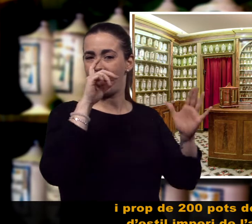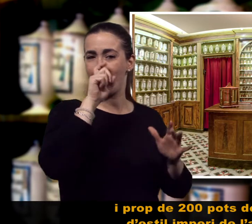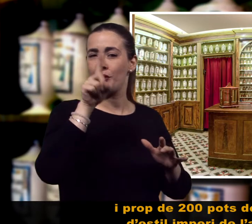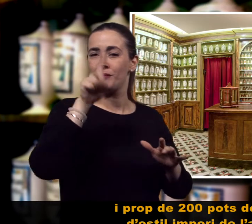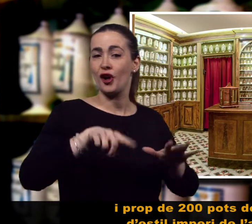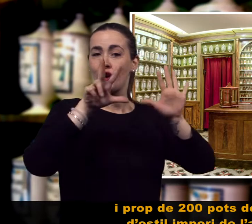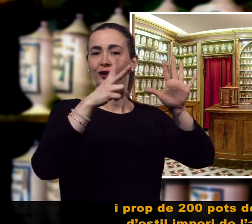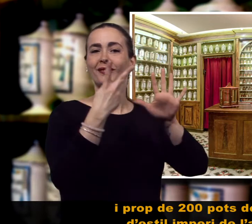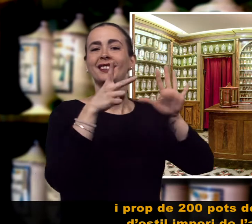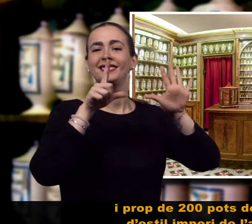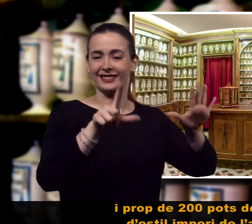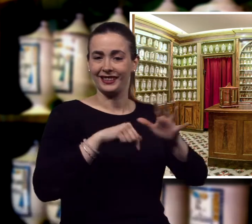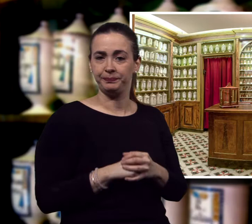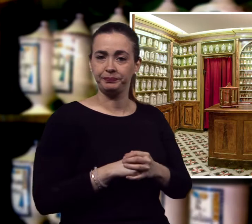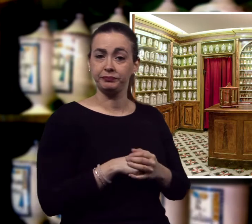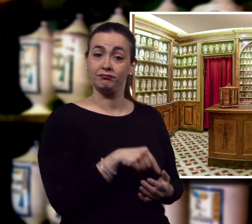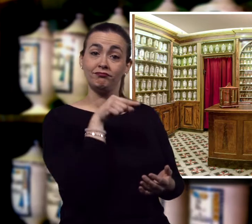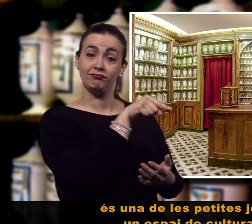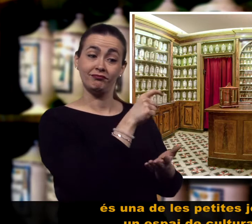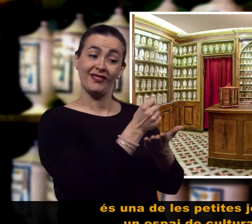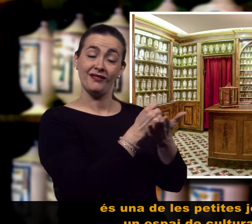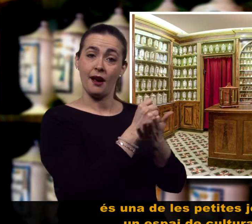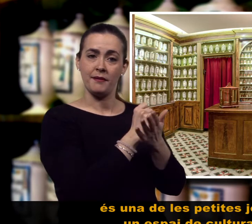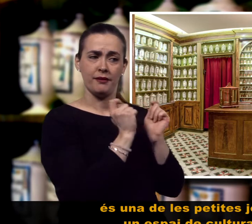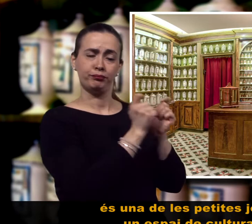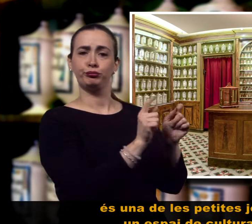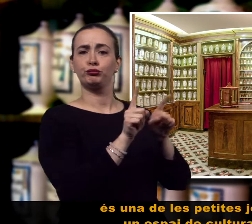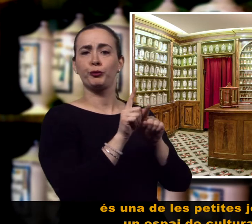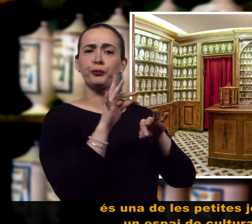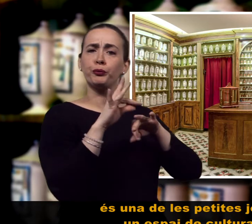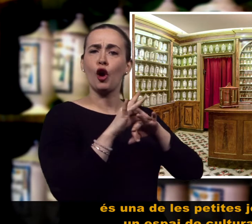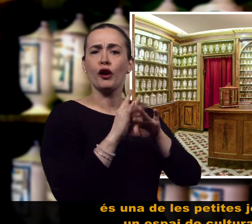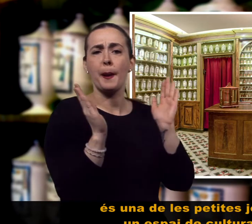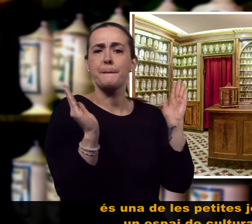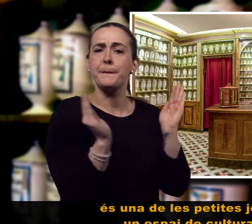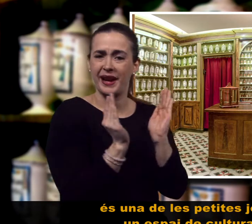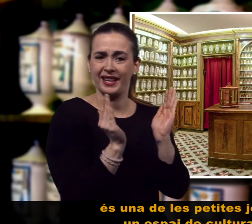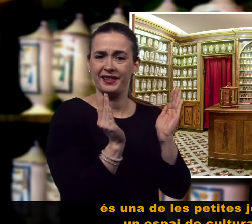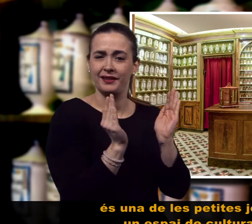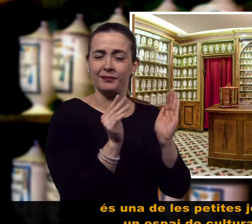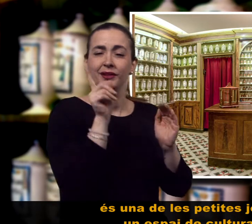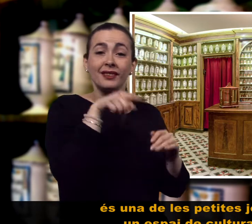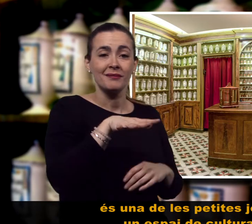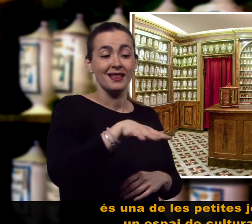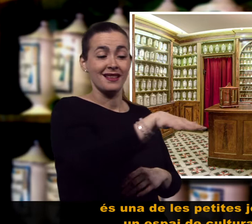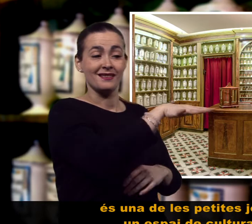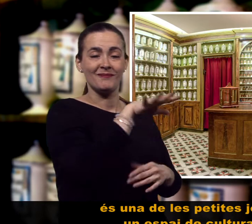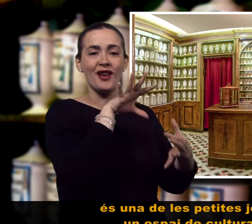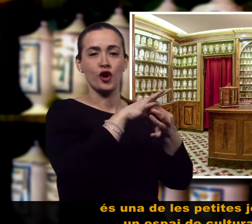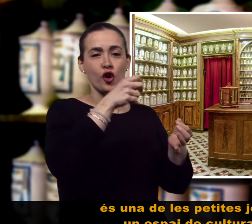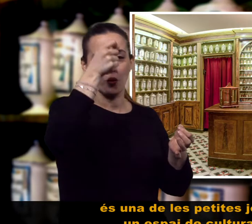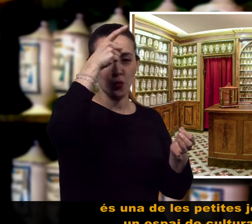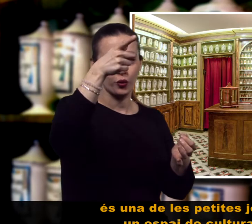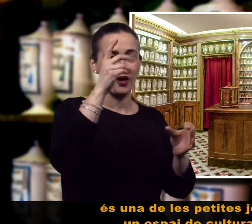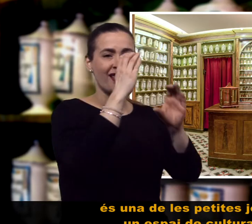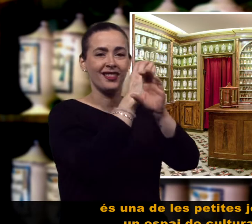1827, és una de les petites joies del país, un espai de cultura i ciència que conserva i evidencia el compromís de Cardedeu amb